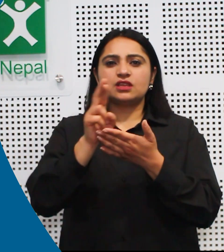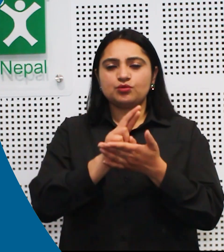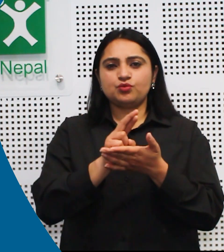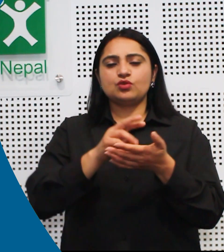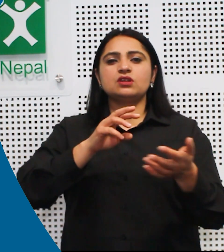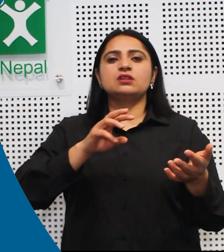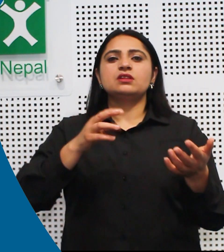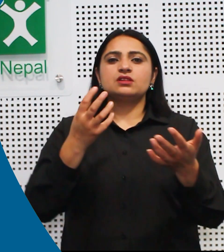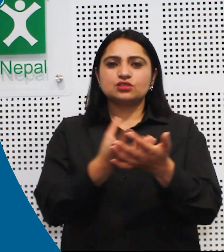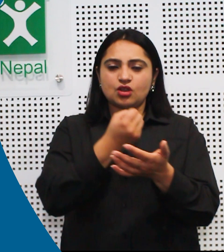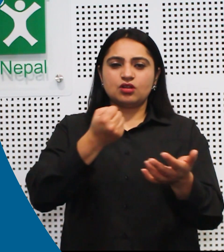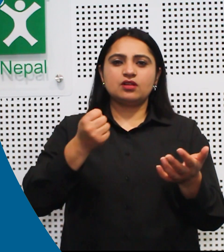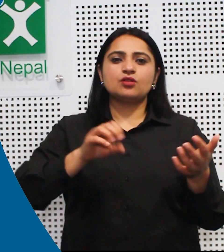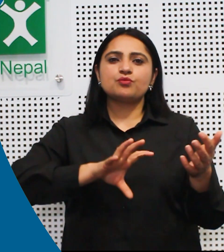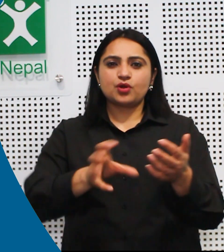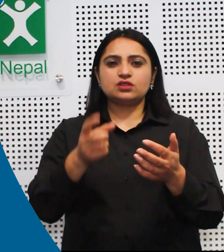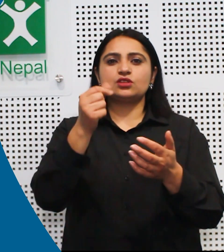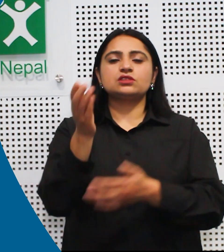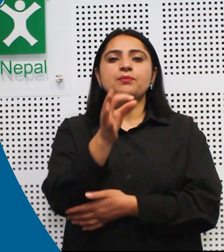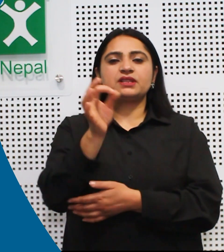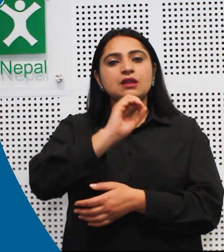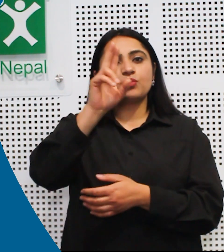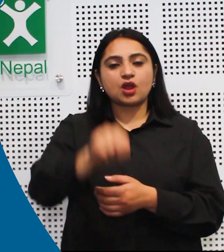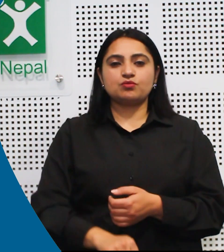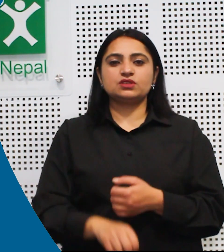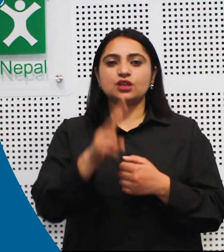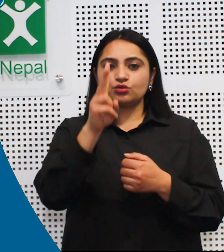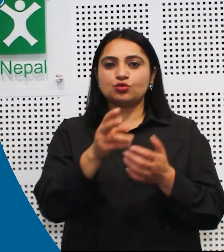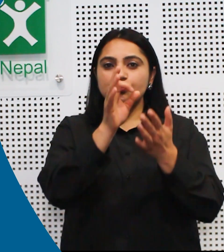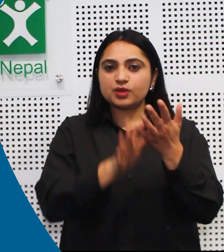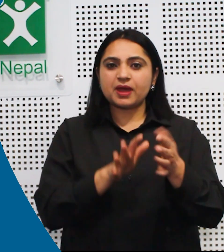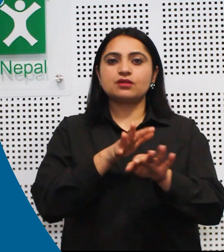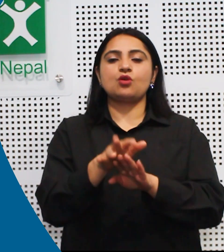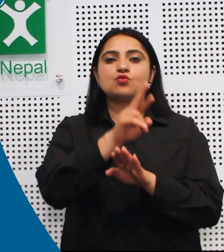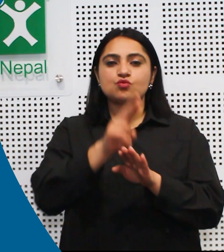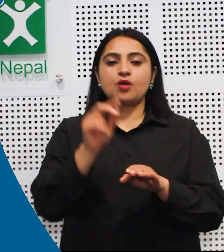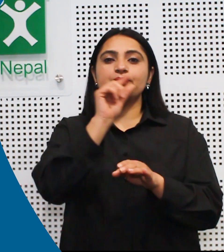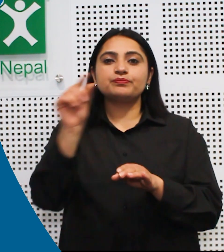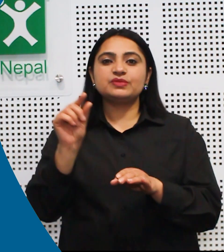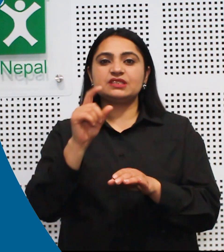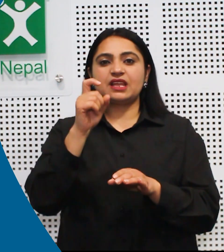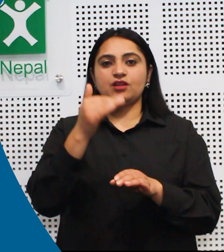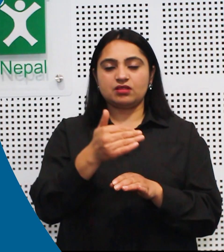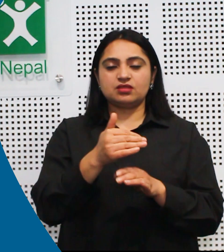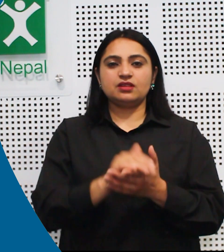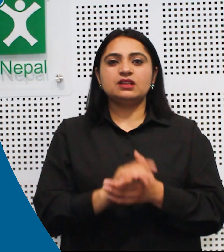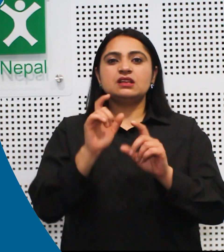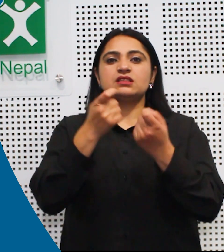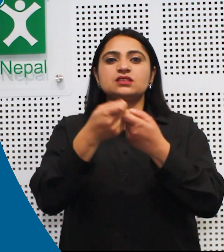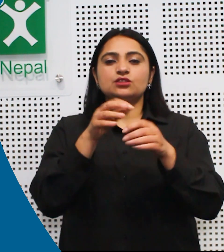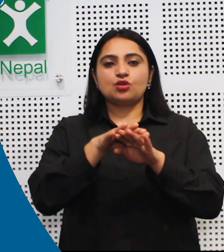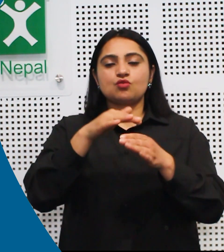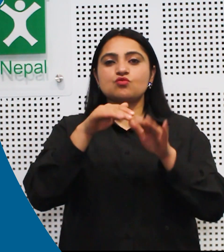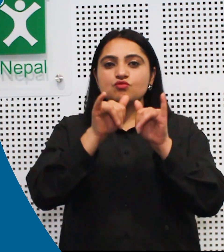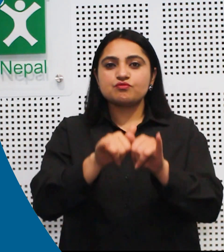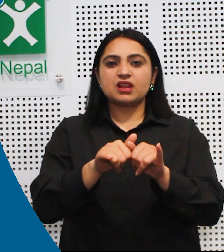भनौँ न सङ्घ र प्रदेशको अर्थ मन्त्रालयमा पठाउनु पर्ने हुन्छ। यी लगायतका विवरणहरू र अनि विषयगत क्षेत्रहरू विभाजन